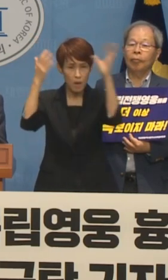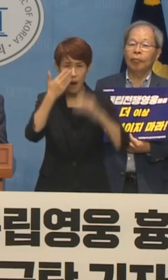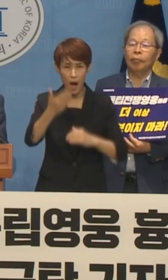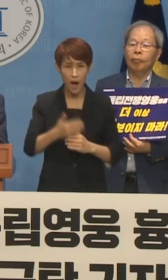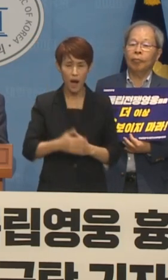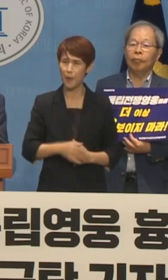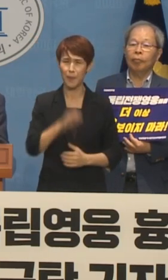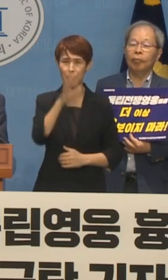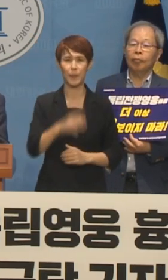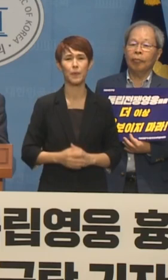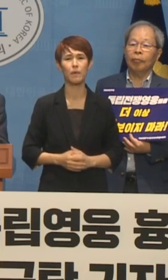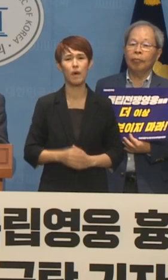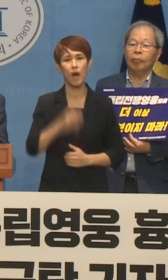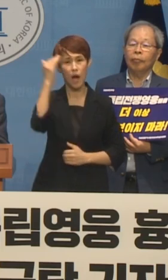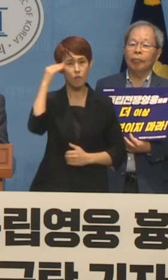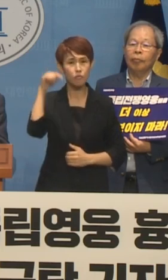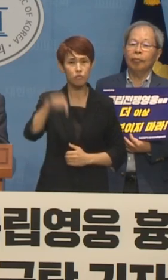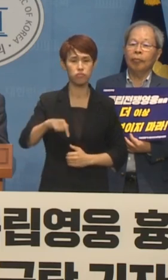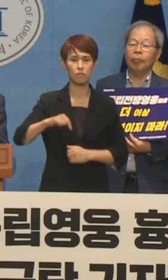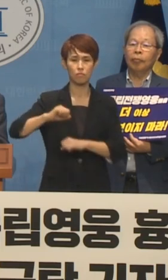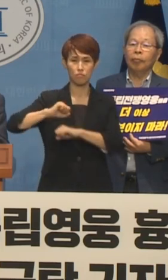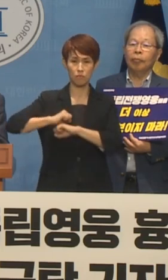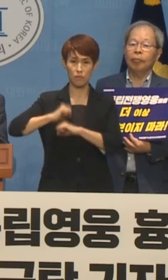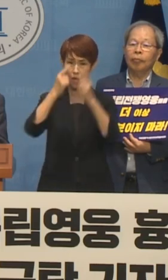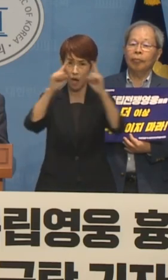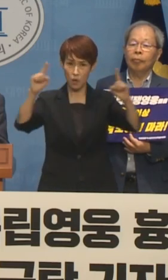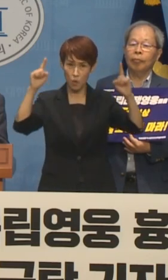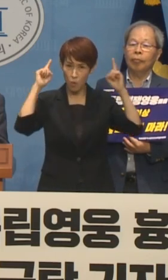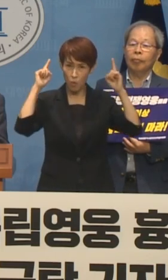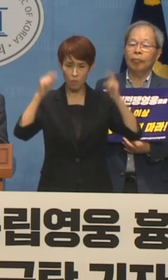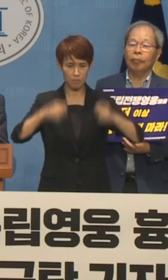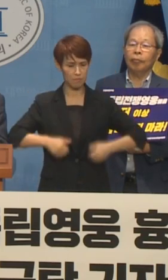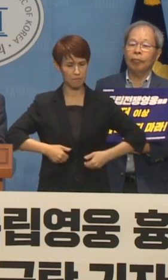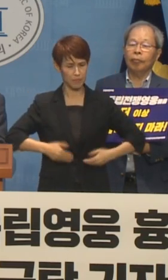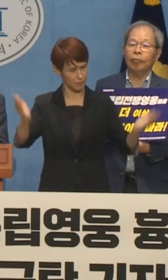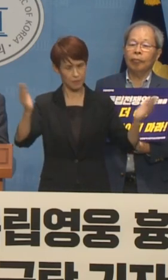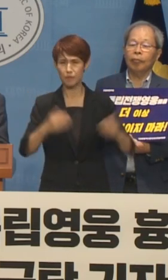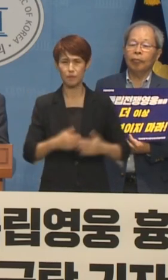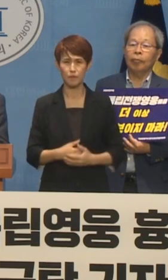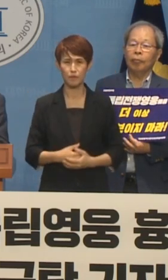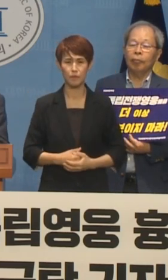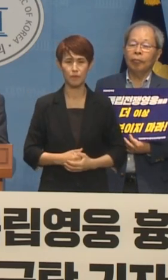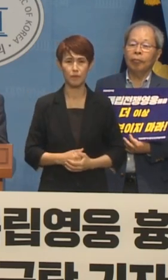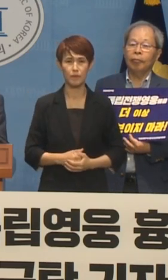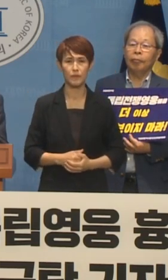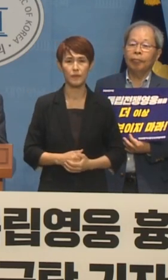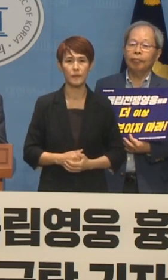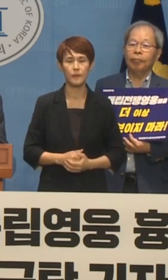대한민국은 그런 사관학교를 더 이상 필요로 해야 할까요?